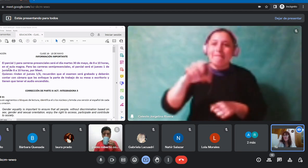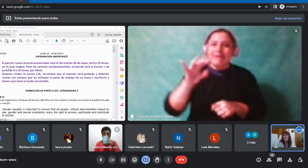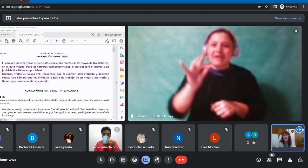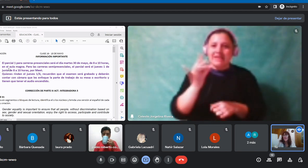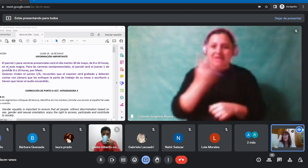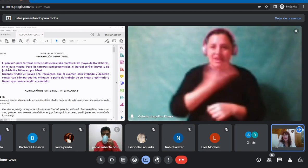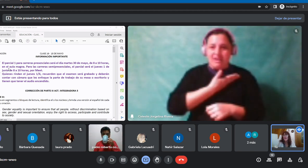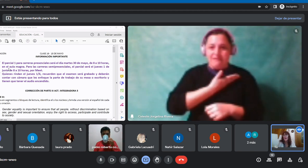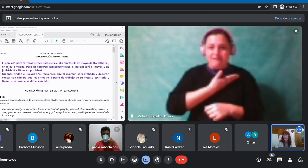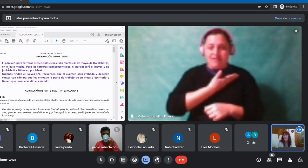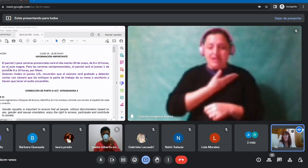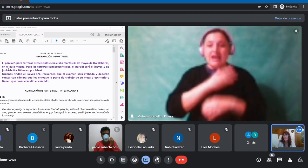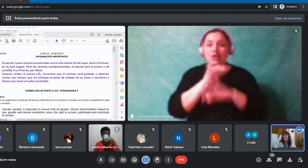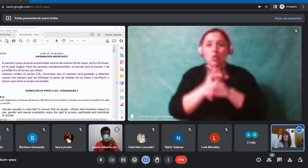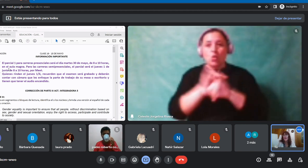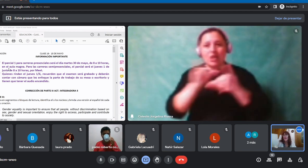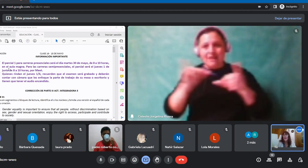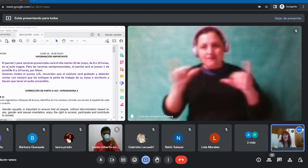información, ¿sí?